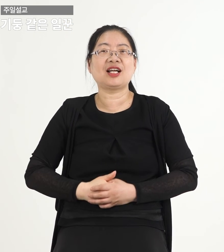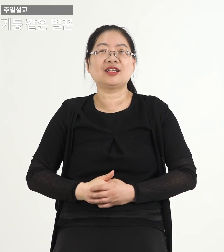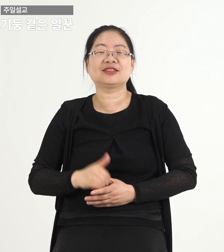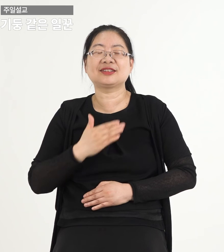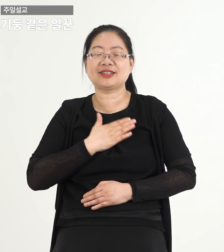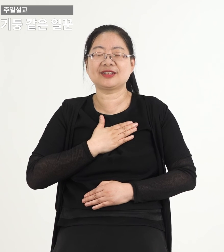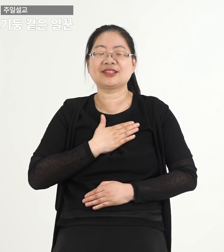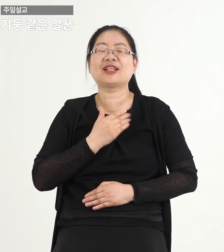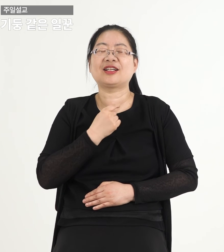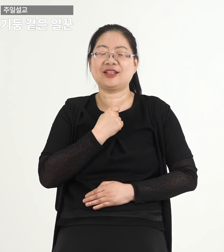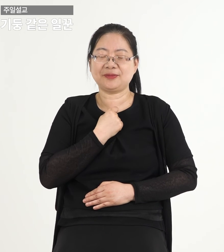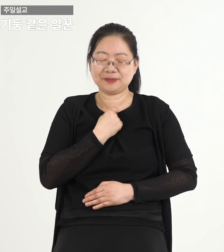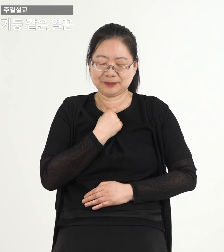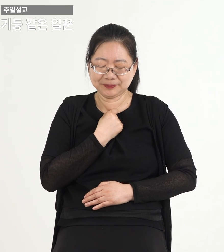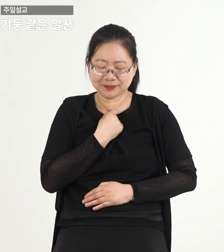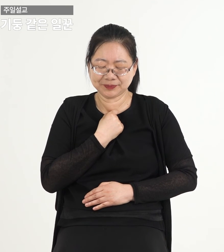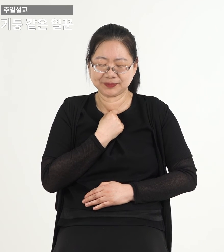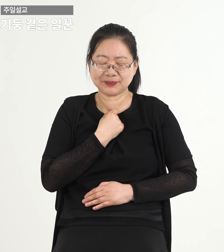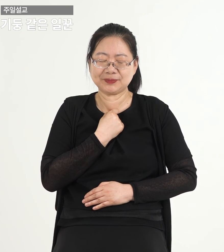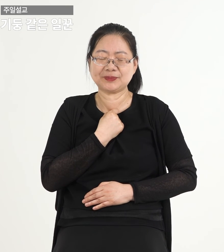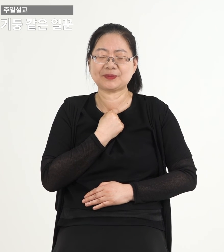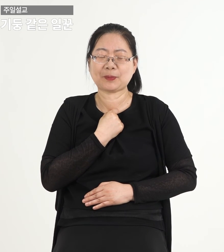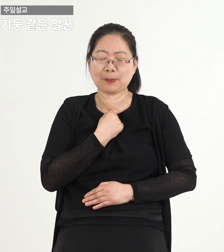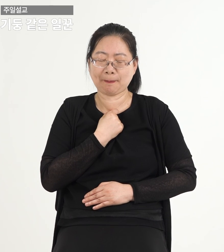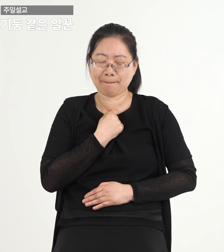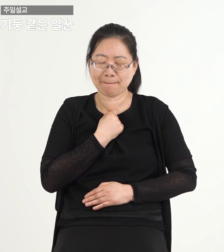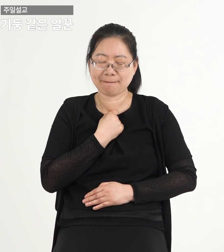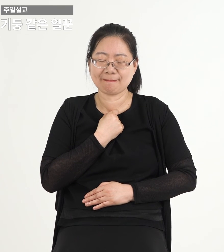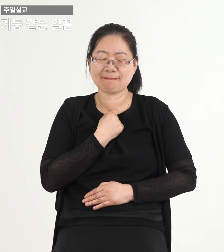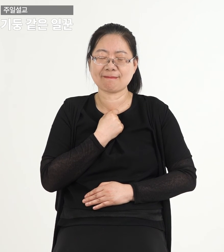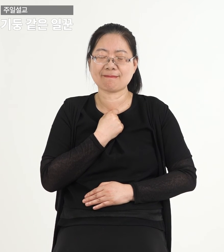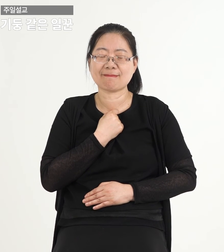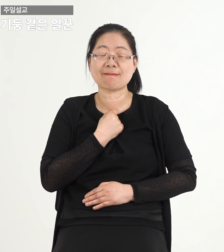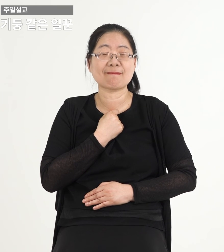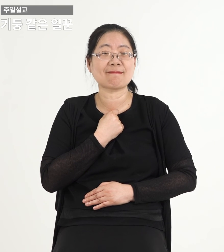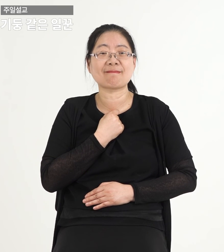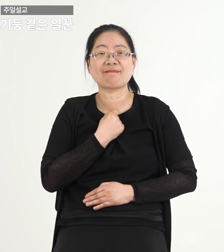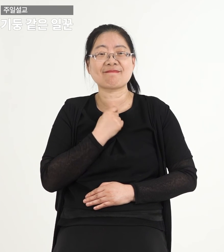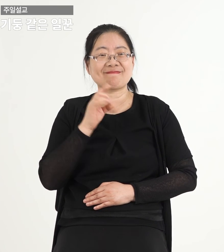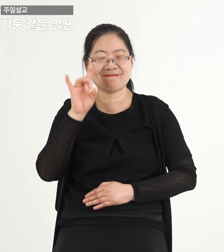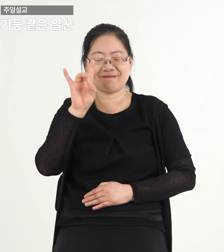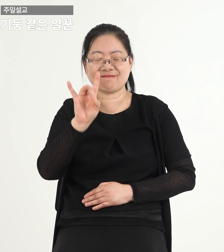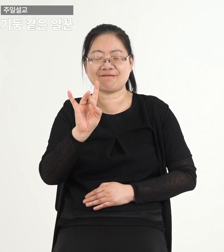하소서. 내가 원하는